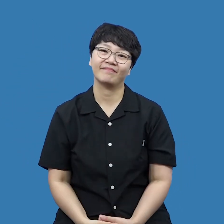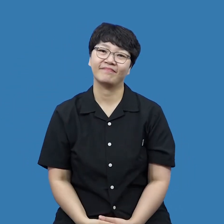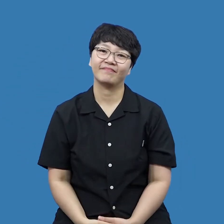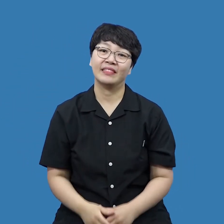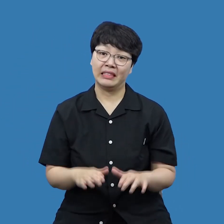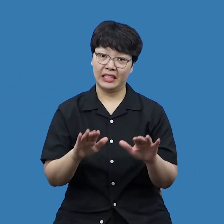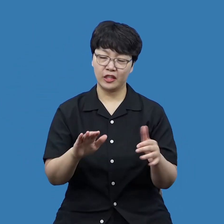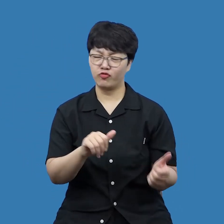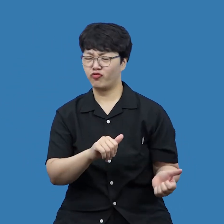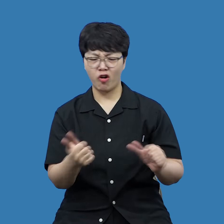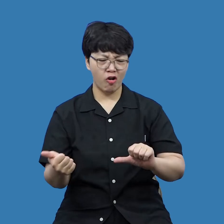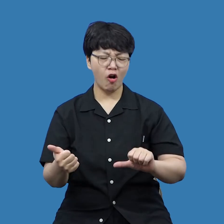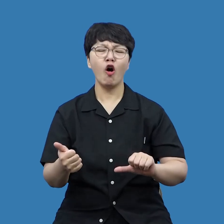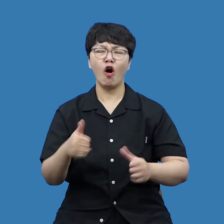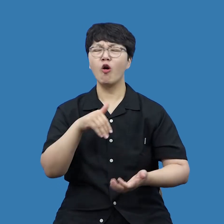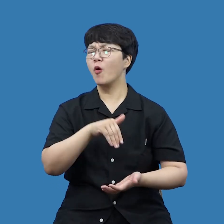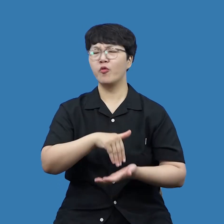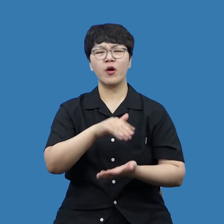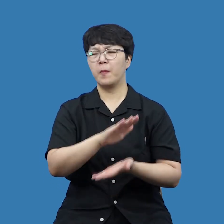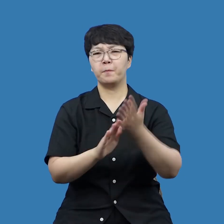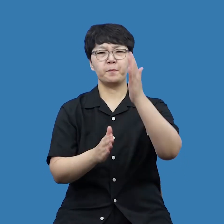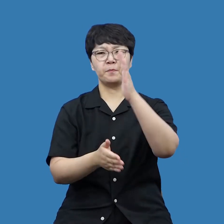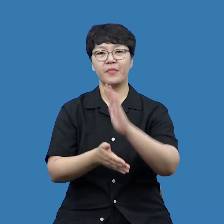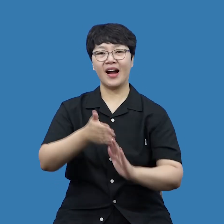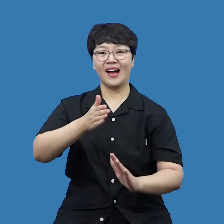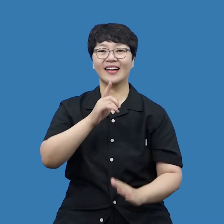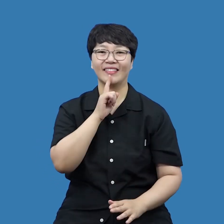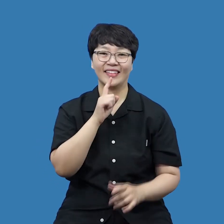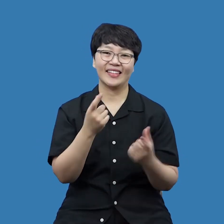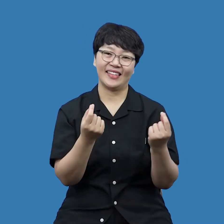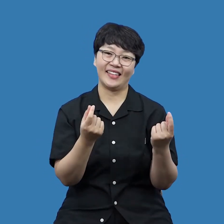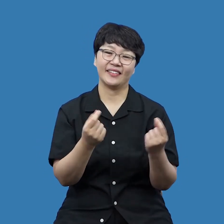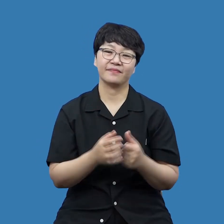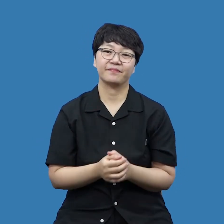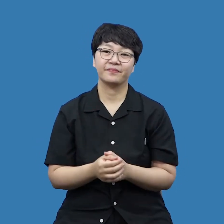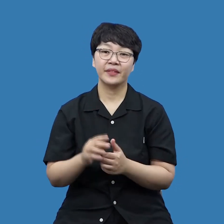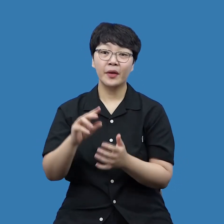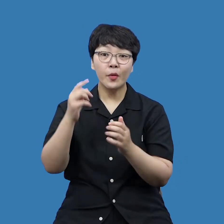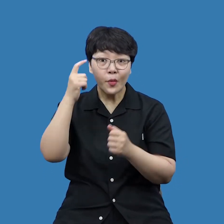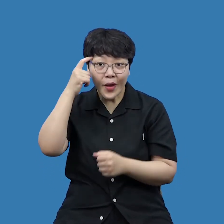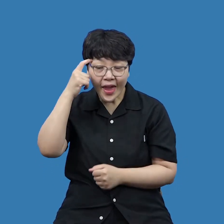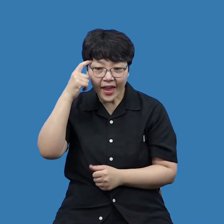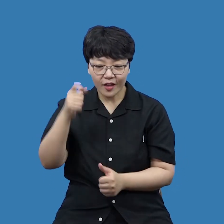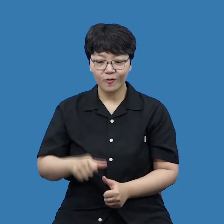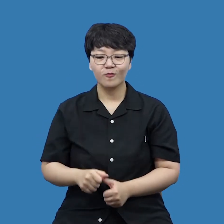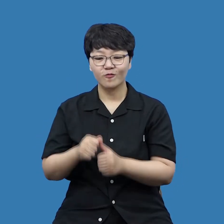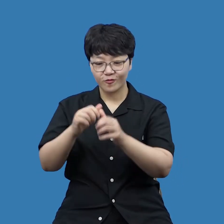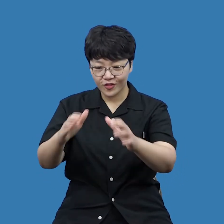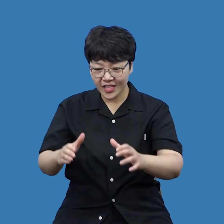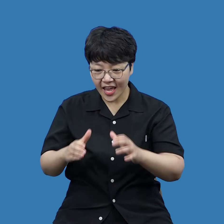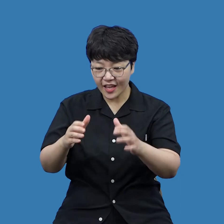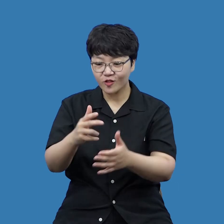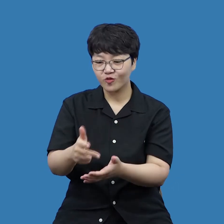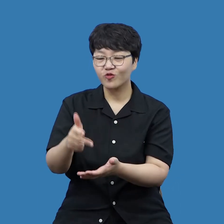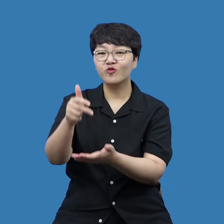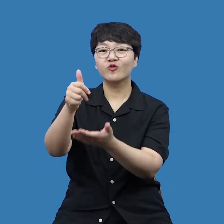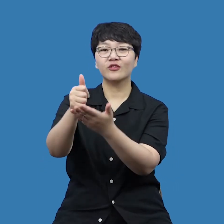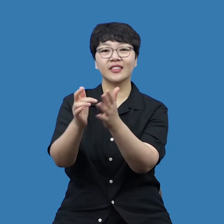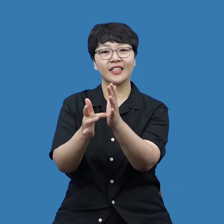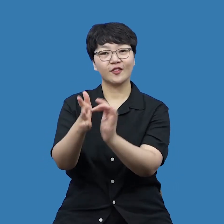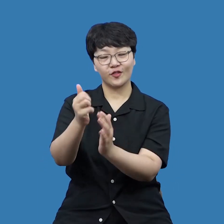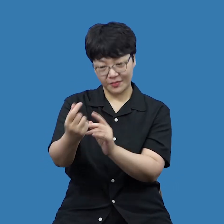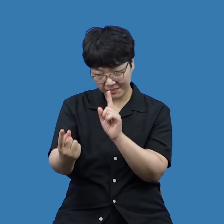이제는 죽어도 한이 없습니다. 이런 고백인 것이에요. 메시아를 보았으니까 아기 예수님을 만났으니까 저는